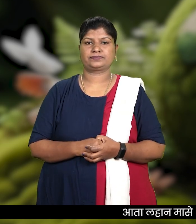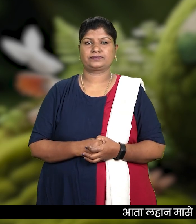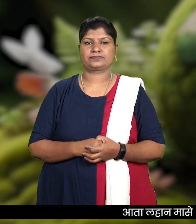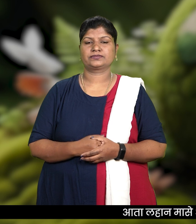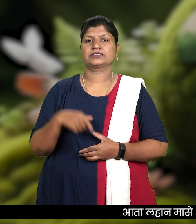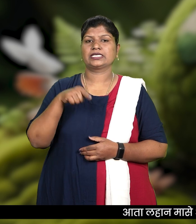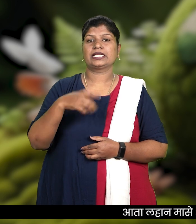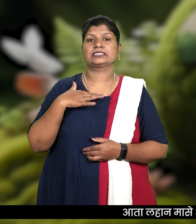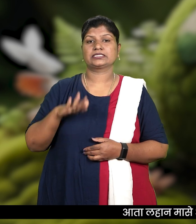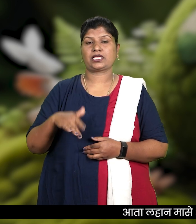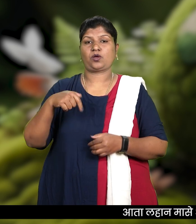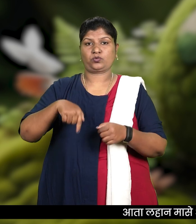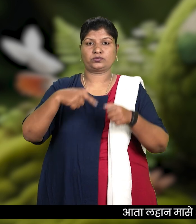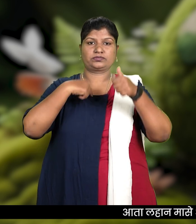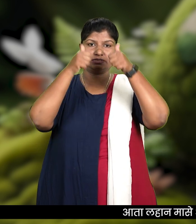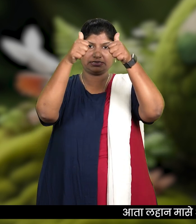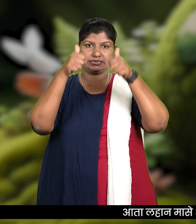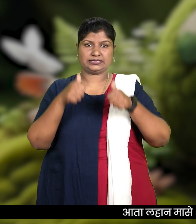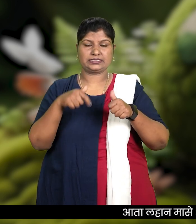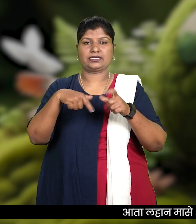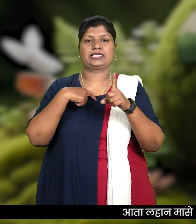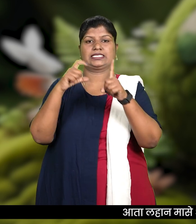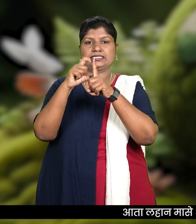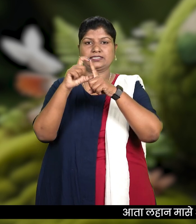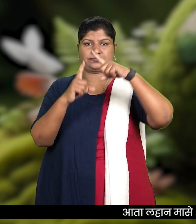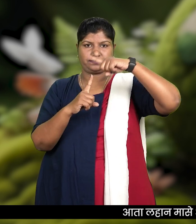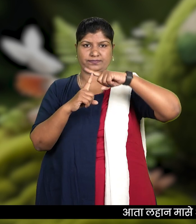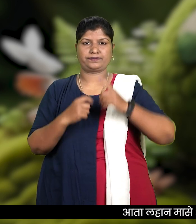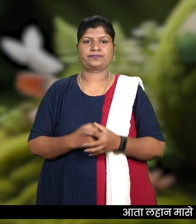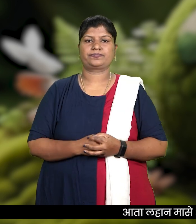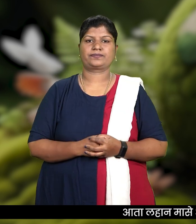आता लहान मासे आणि भक्षक पक्ष्यांच्या ऊतींमधील DDT आढळून आला आहे.